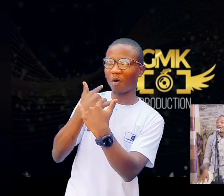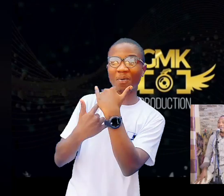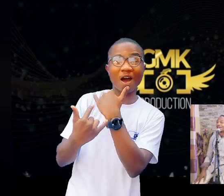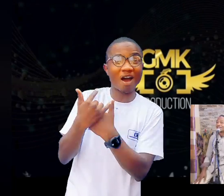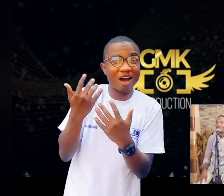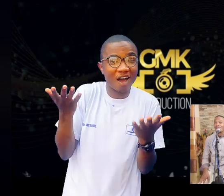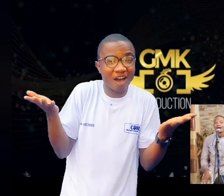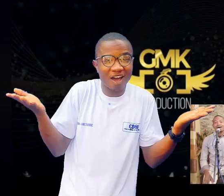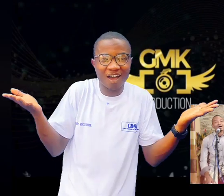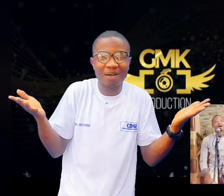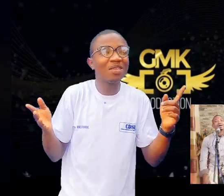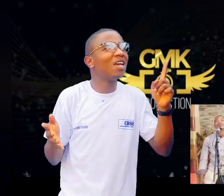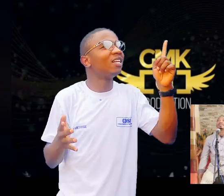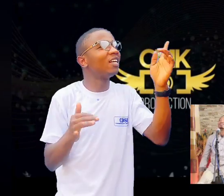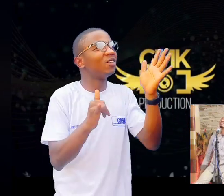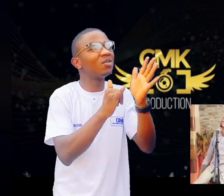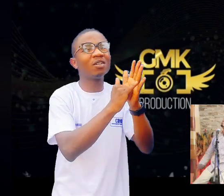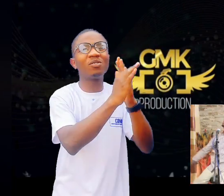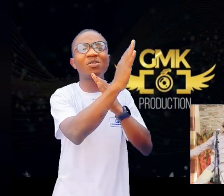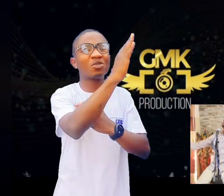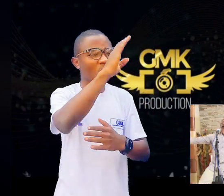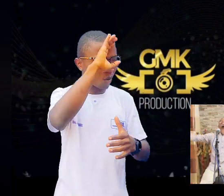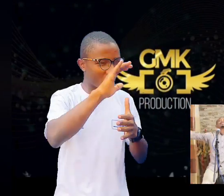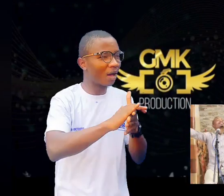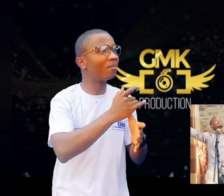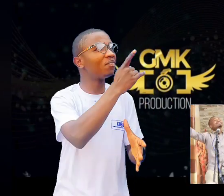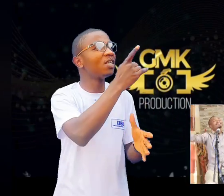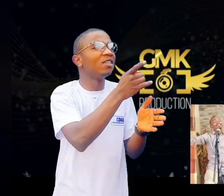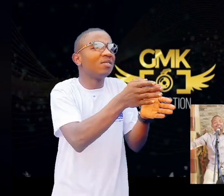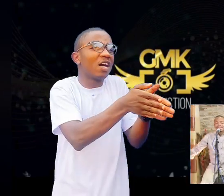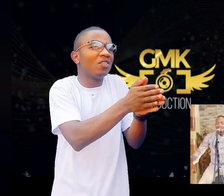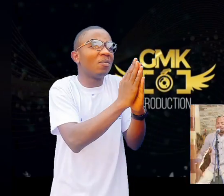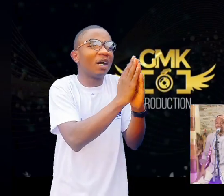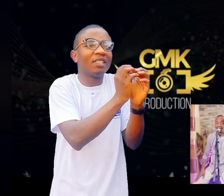gagnerait en me trompant? Il est celui en qui je